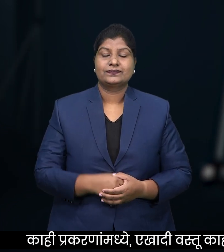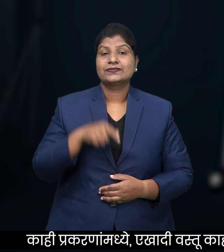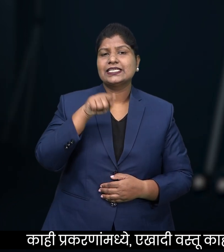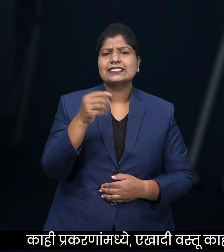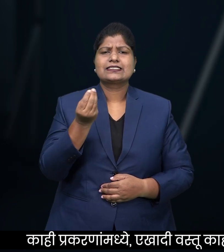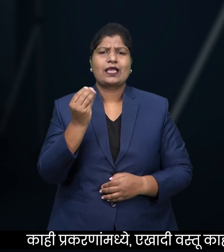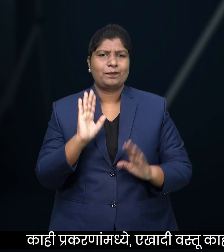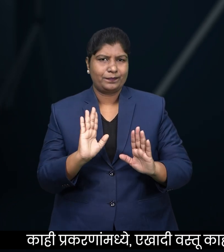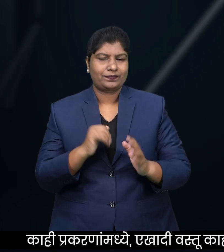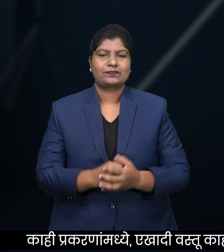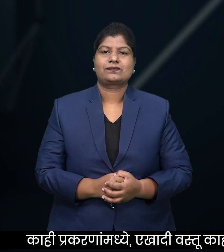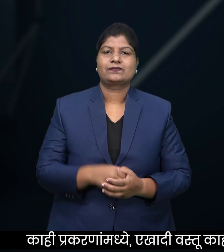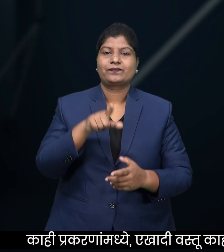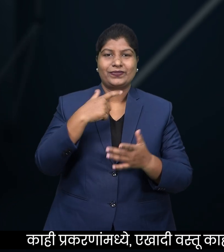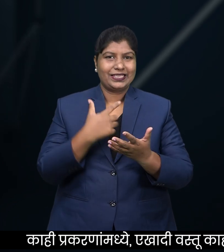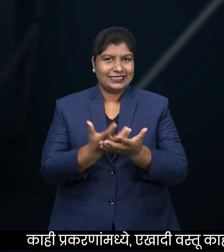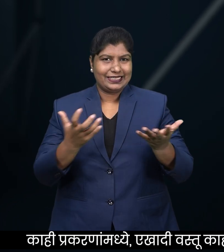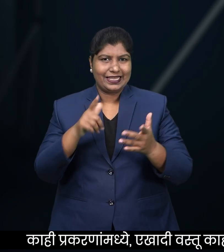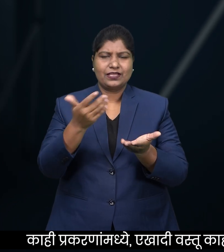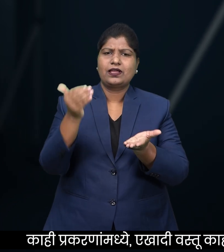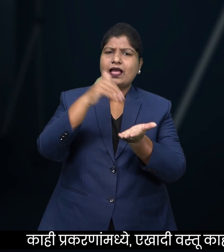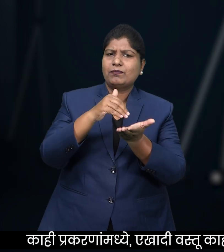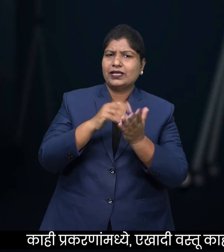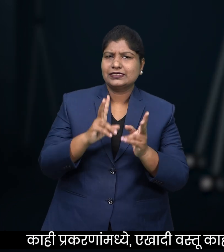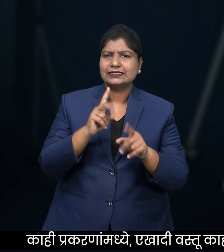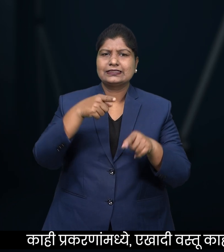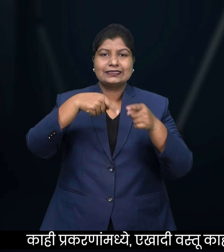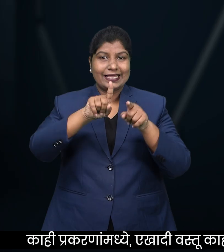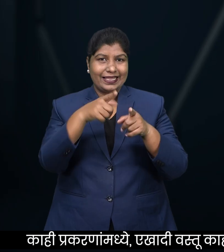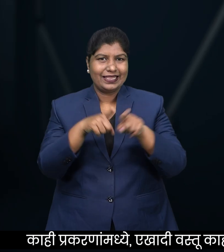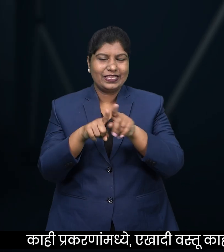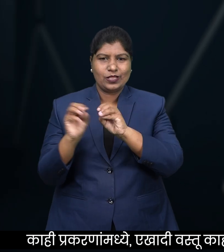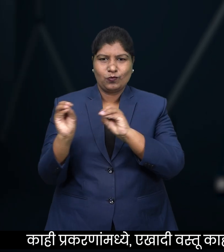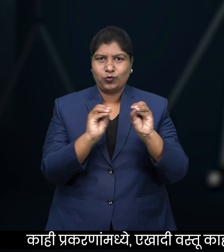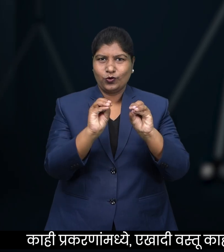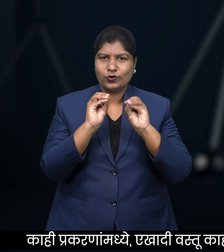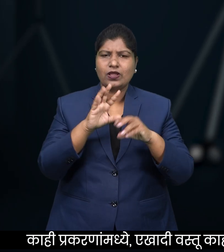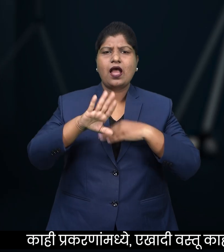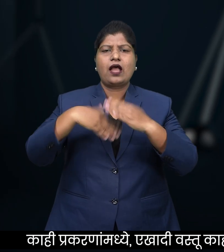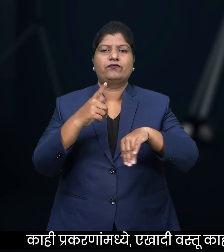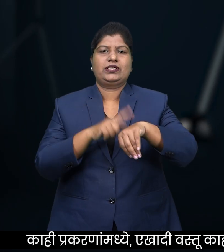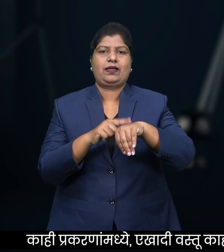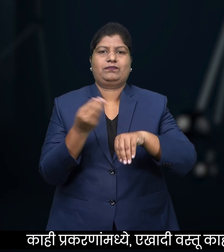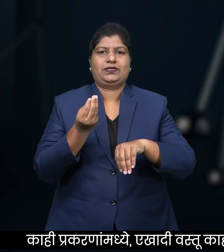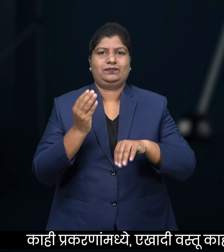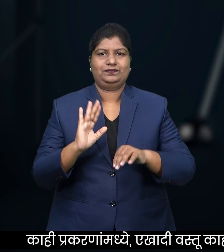काही प्रकरणामध्ये एखादी वस्तू काही काळानंतर त्याची हालचाल पुनरावृत्ती करते.